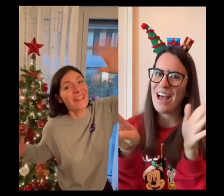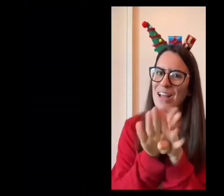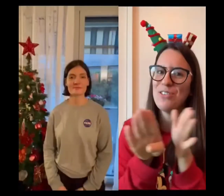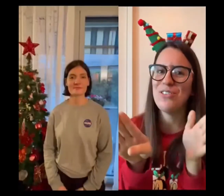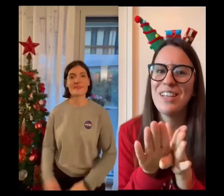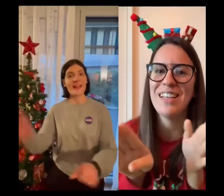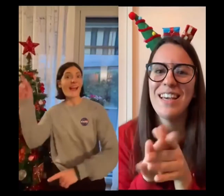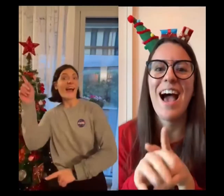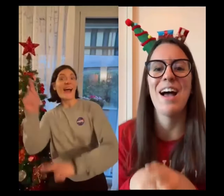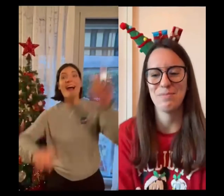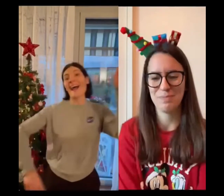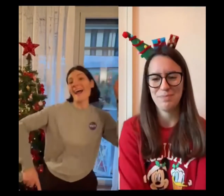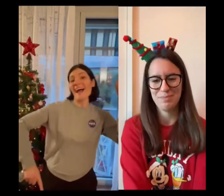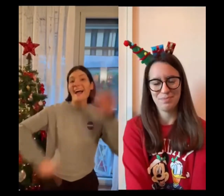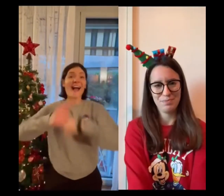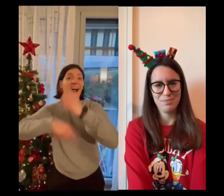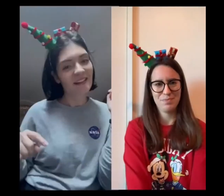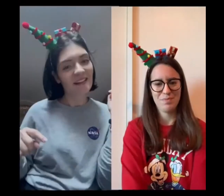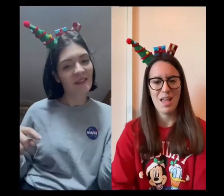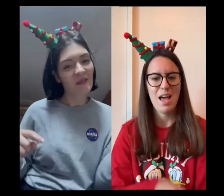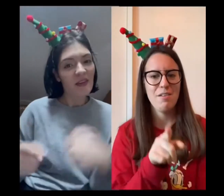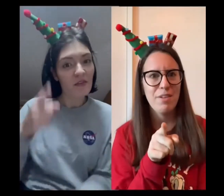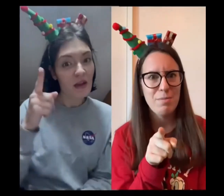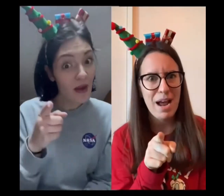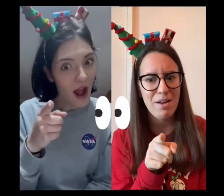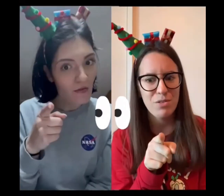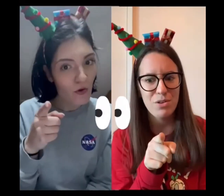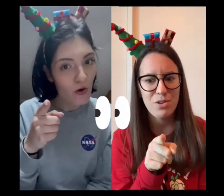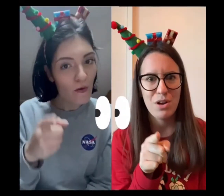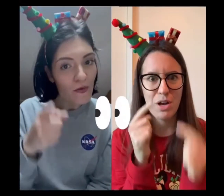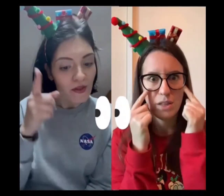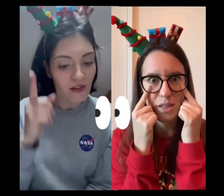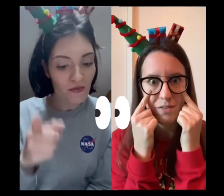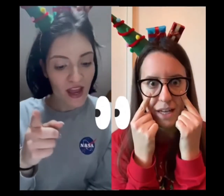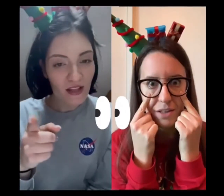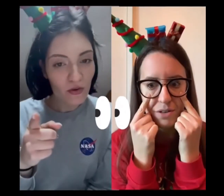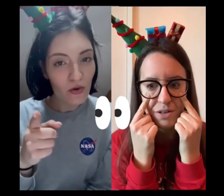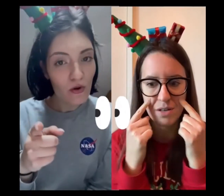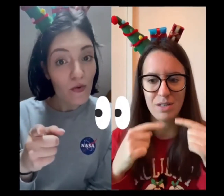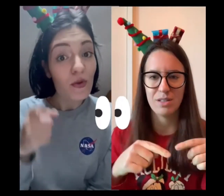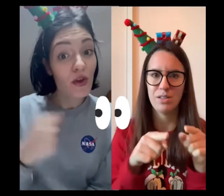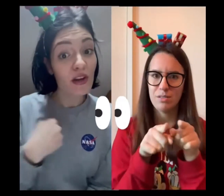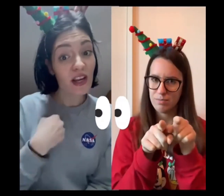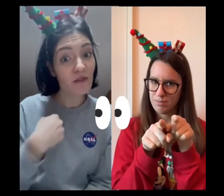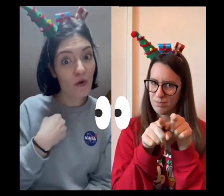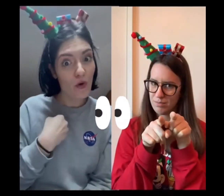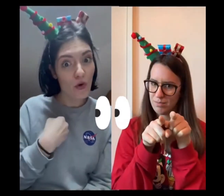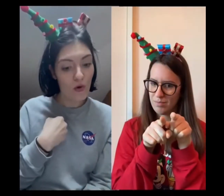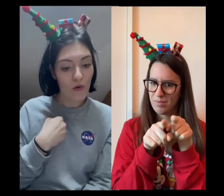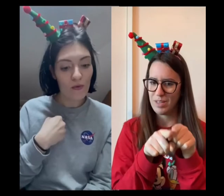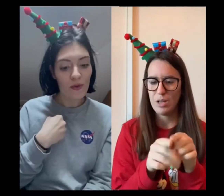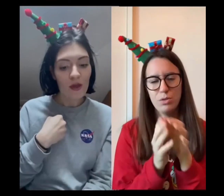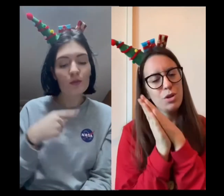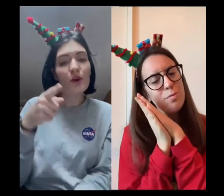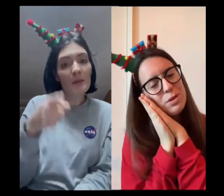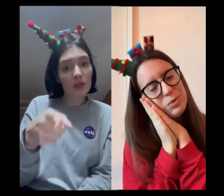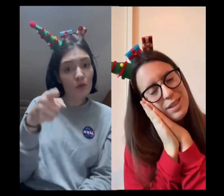vado via. Fai Fai bravo, bravo, ti ti vedo. vedo, io arrivo. Tu Tu dormi dormi tutta